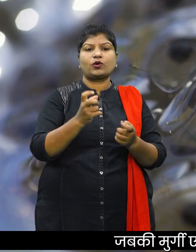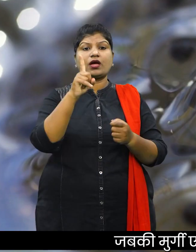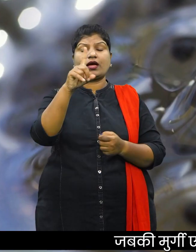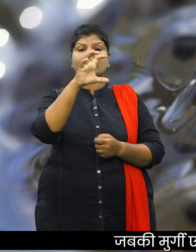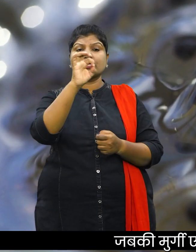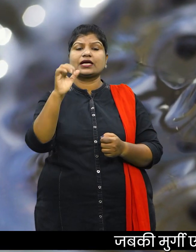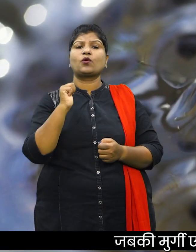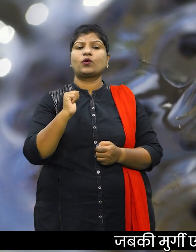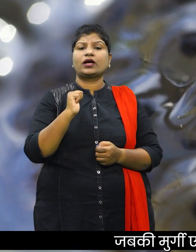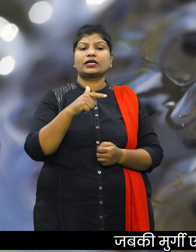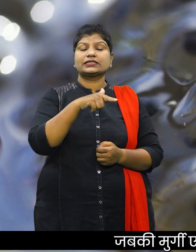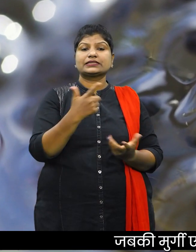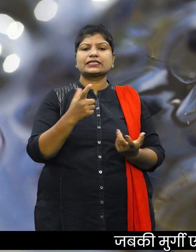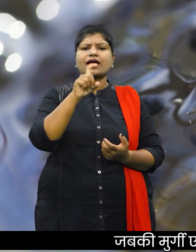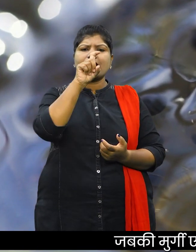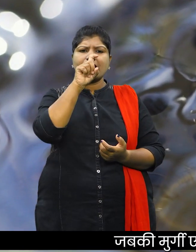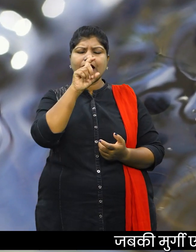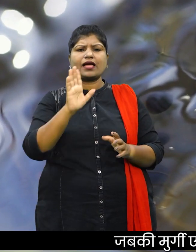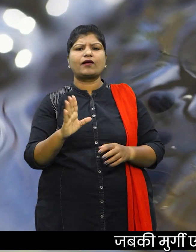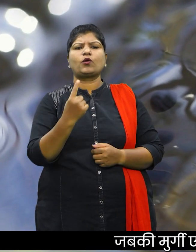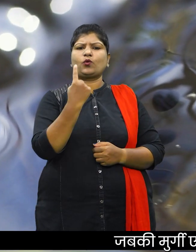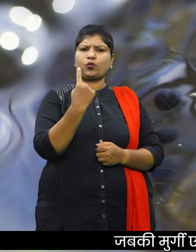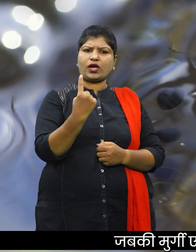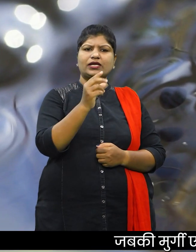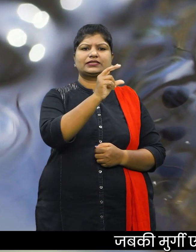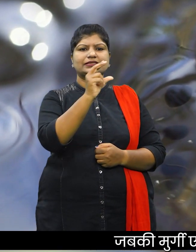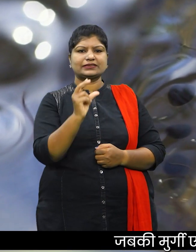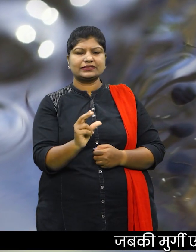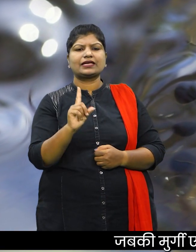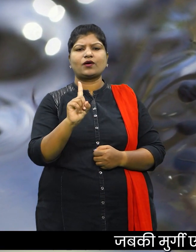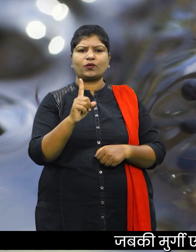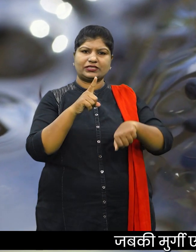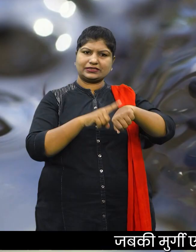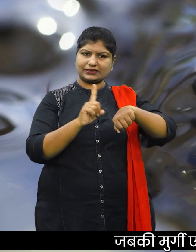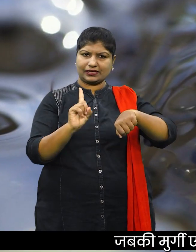जबकि मुर्गी एक बार में केवल एक ही अंडा देती है?